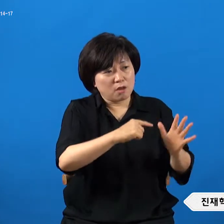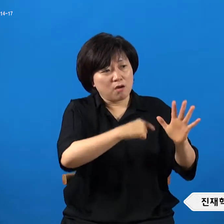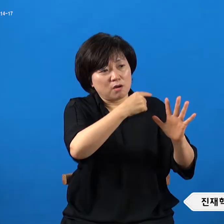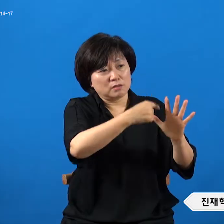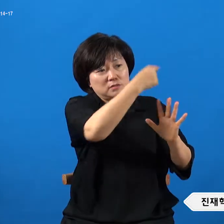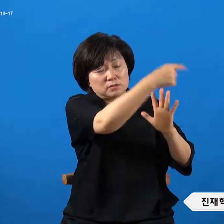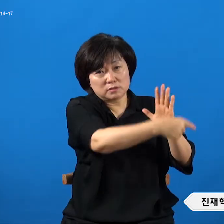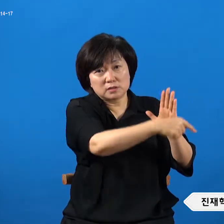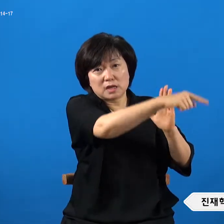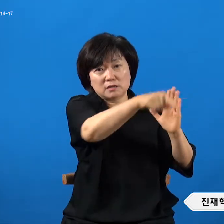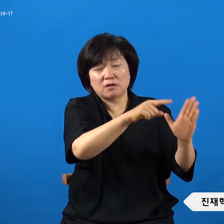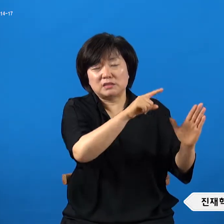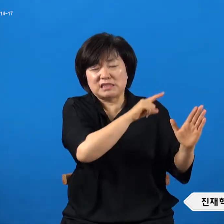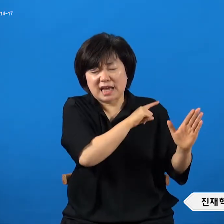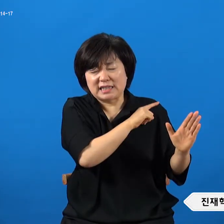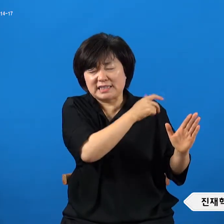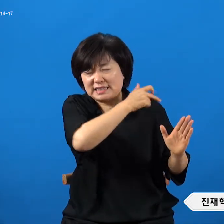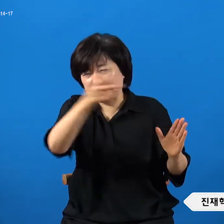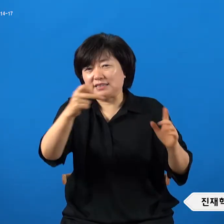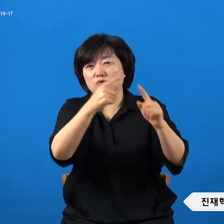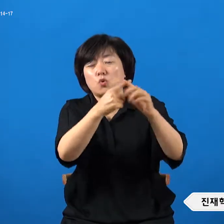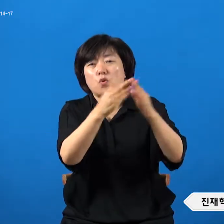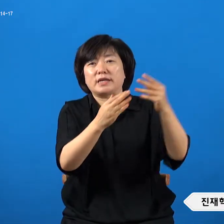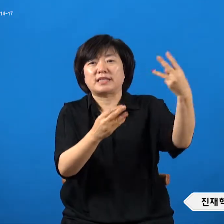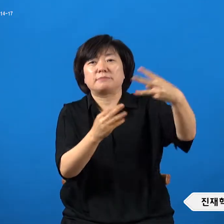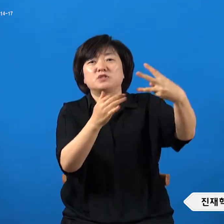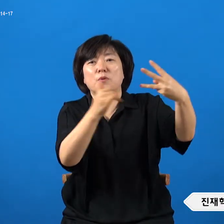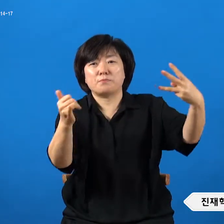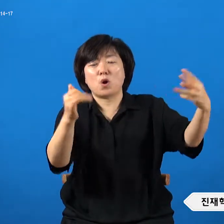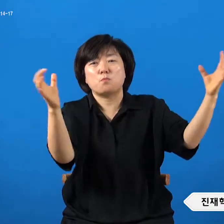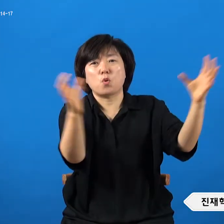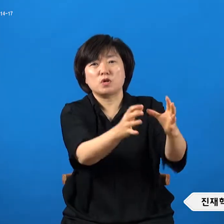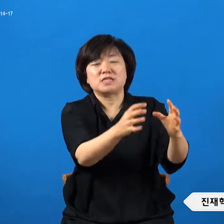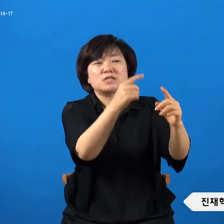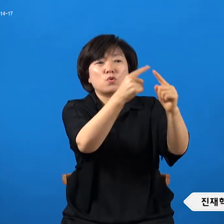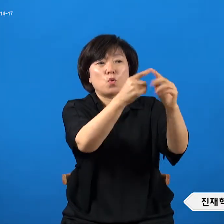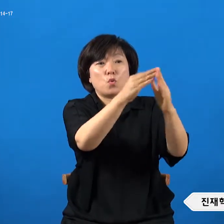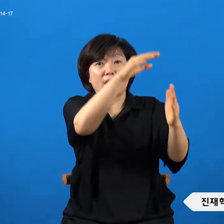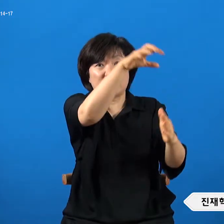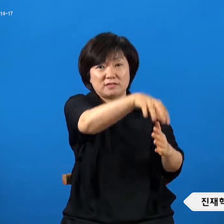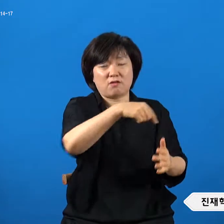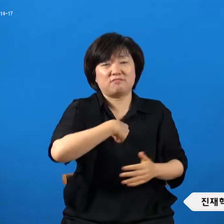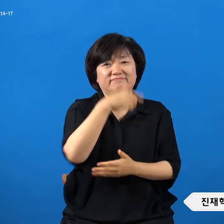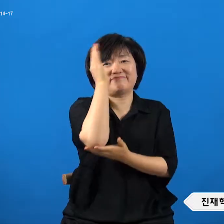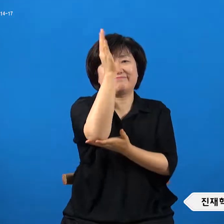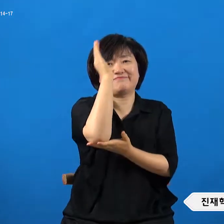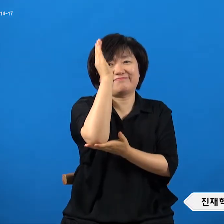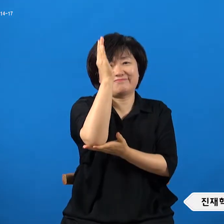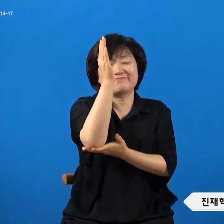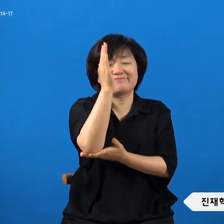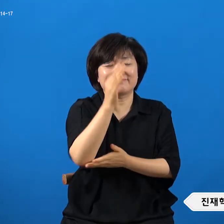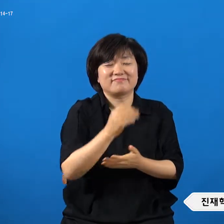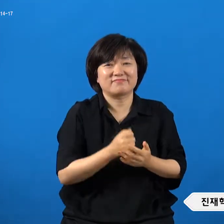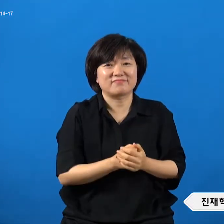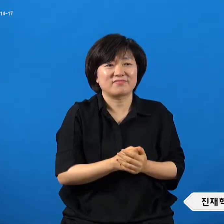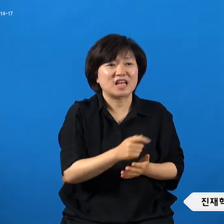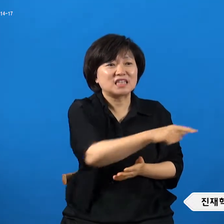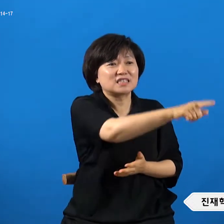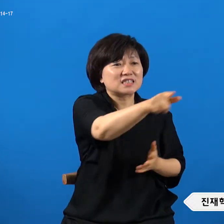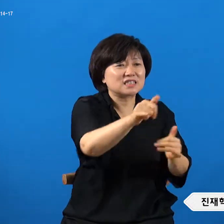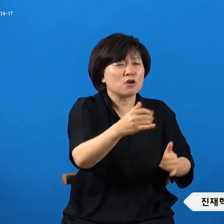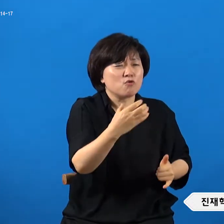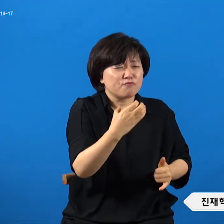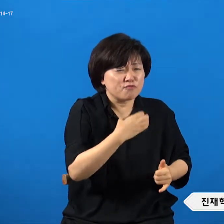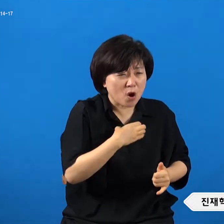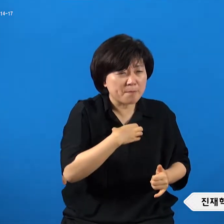큰 교회 3,000명이 모이는 파키스탄 교회에서 말씀을 증거할 수 있는 기회가 있었습니다. 그들은